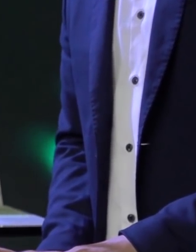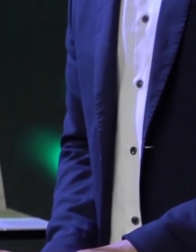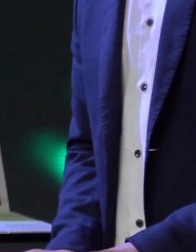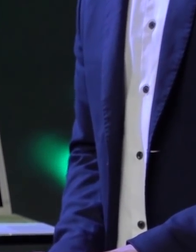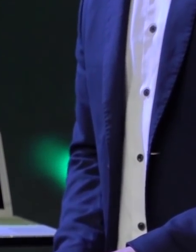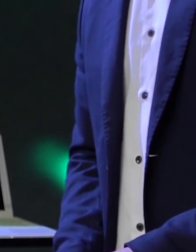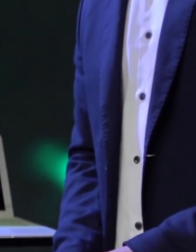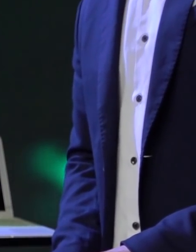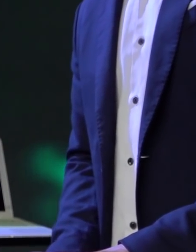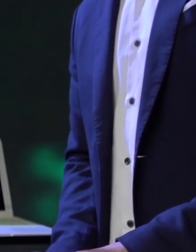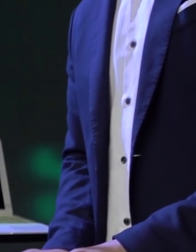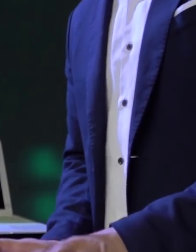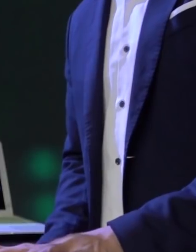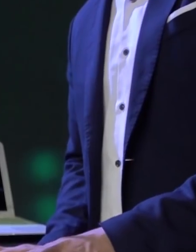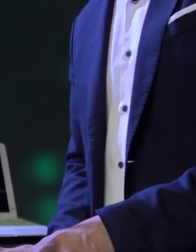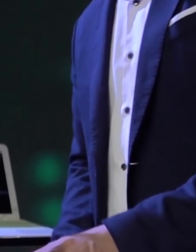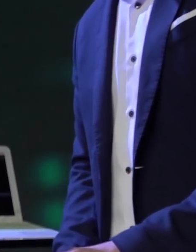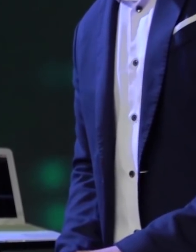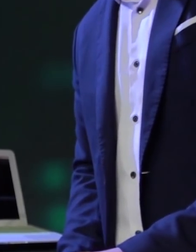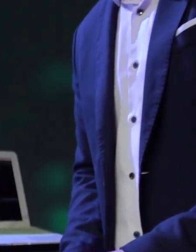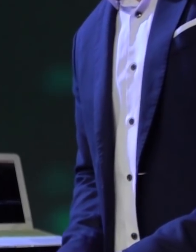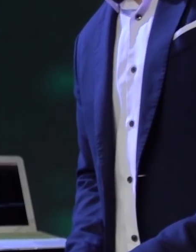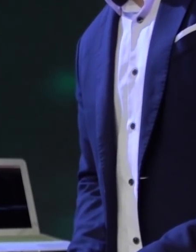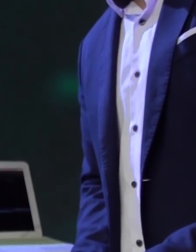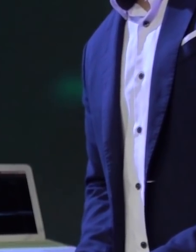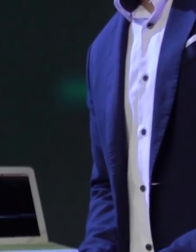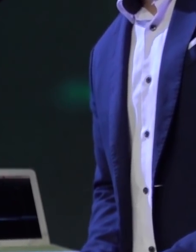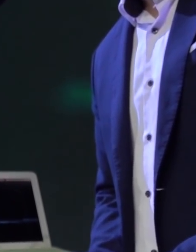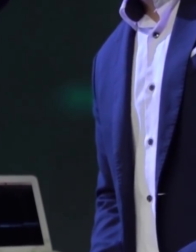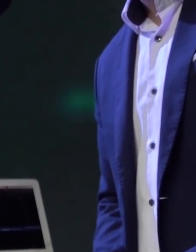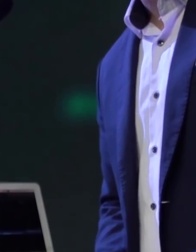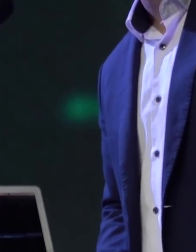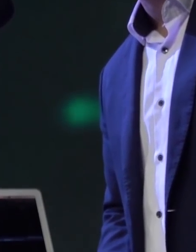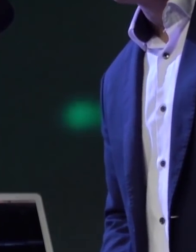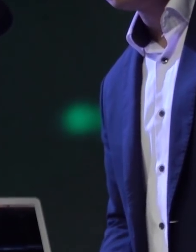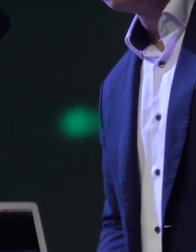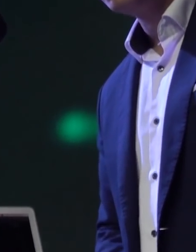kasih aku, biar ku merasakan